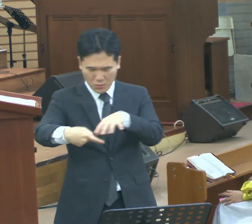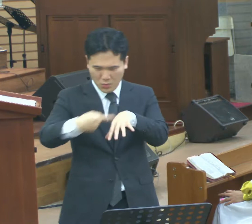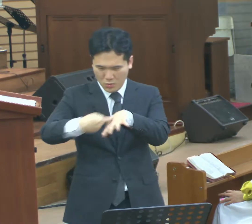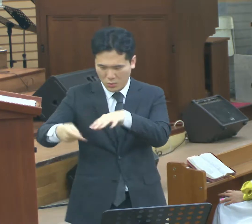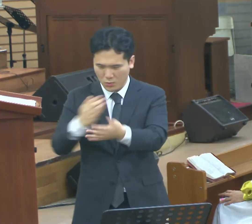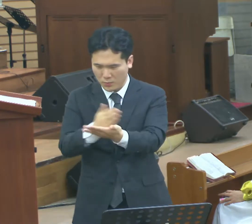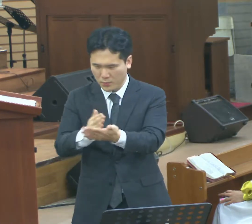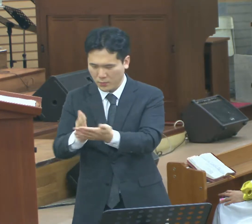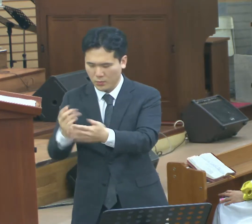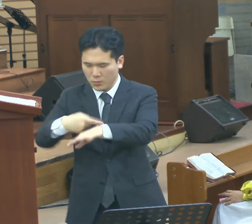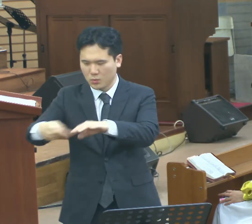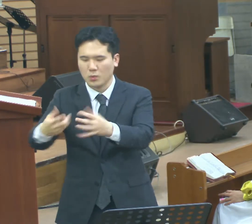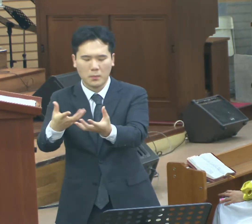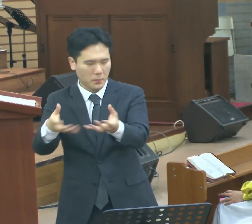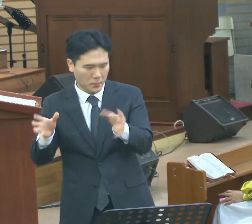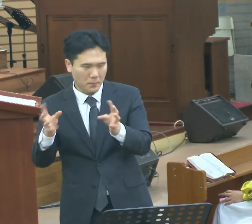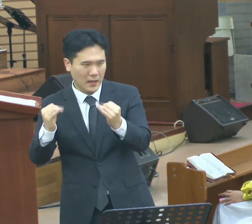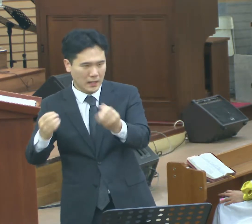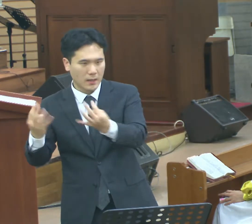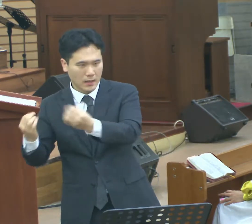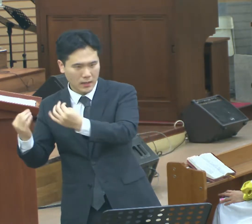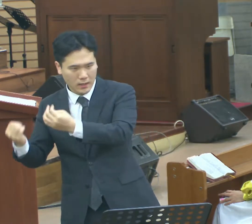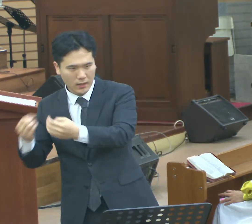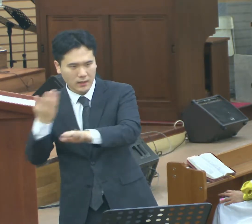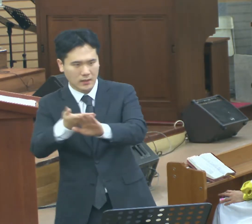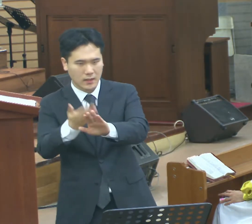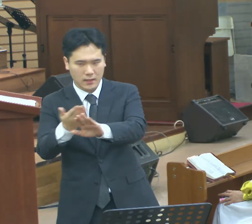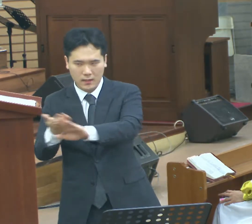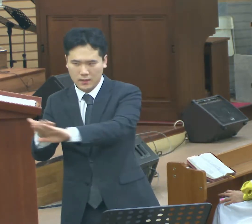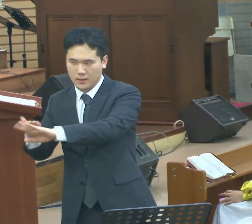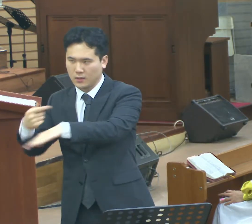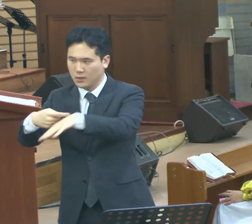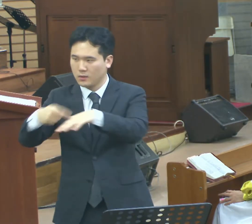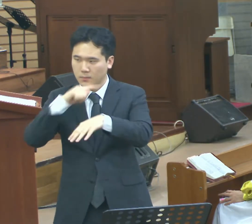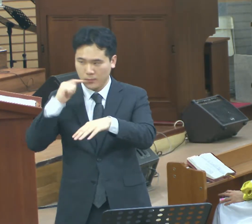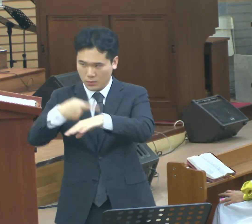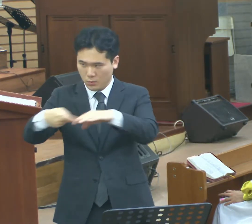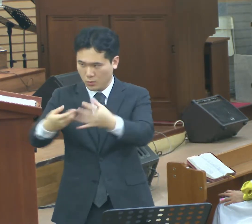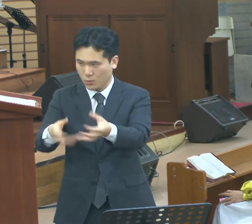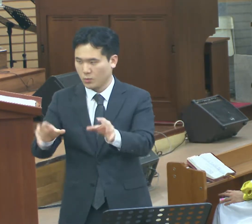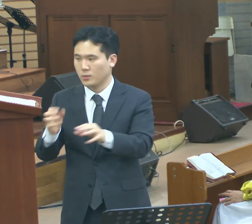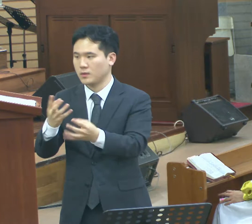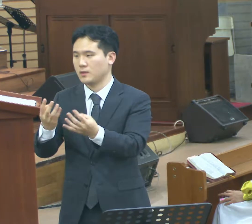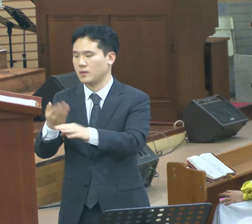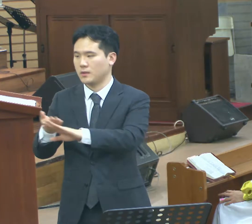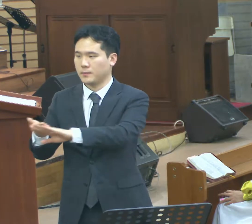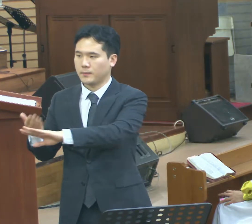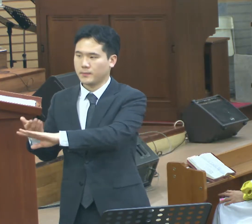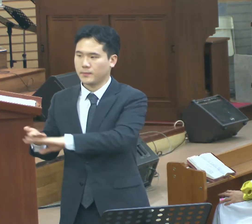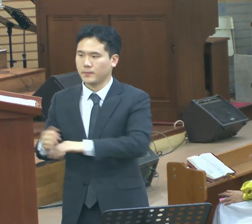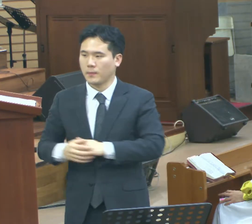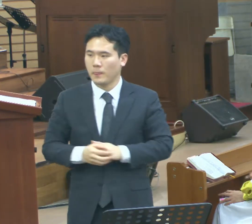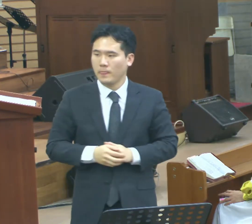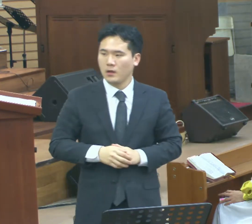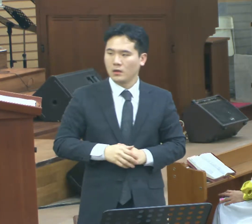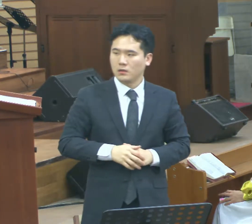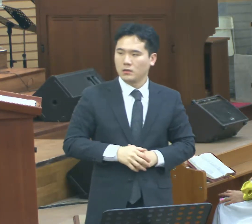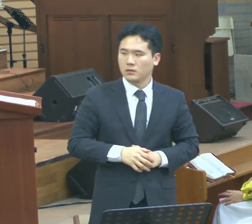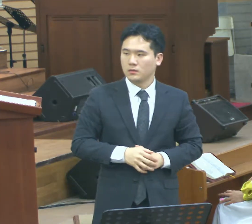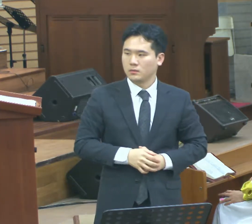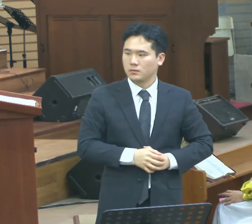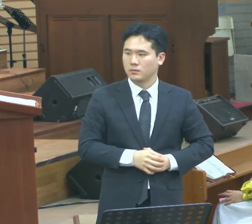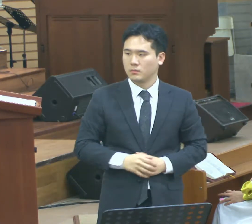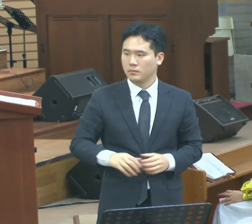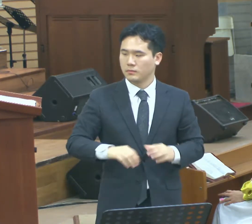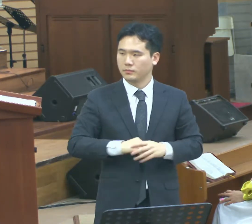그 사람들이 각기 자기의 종교를 섬기게 되어 있지만 이것을 다 모아서 모두가 여호와께